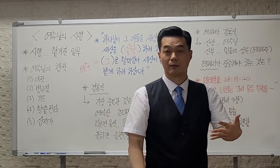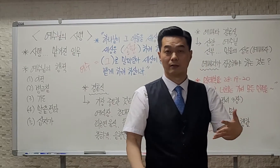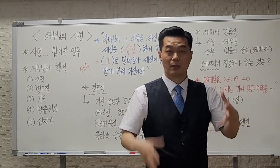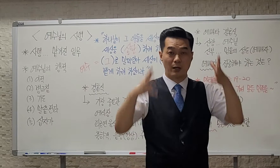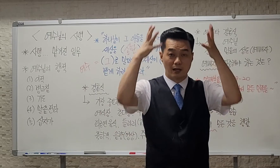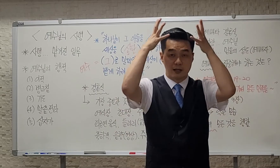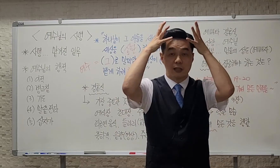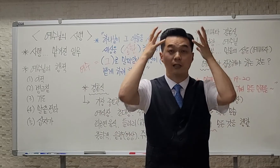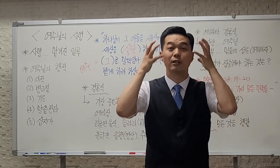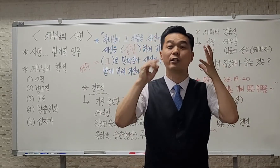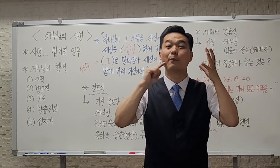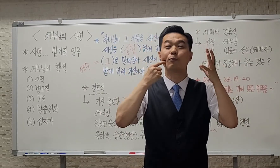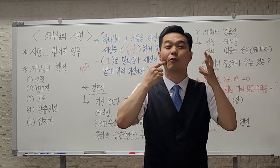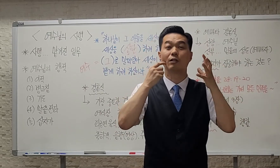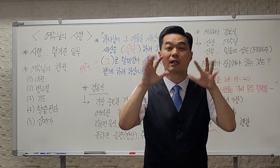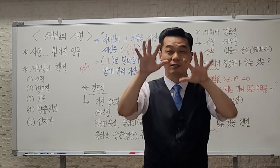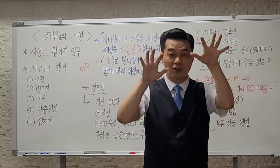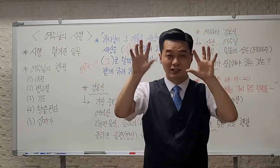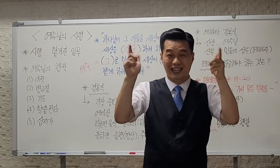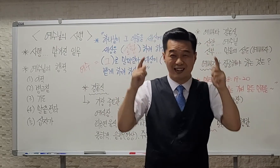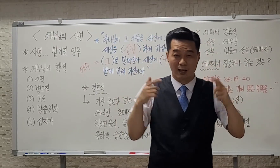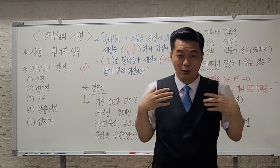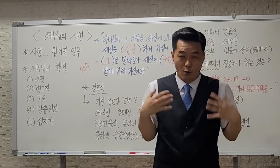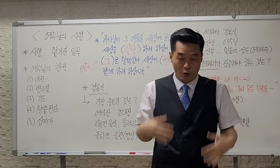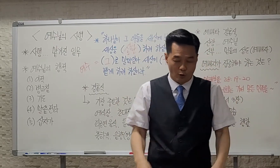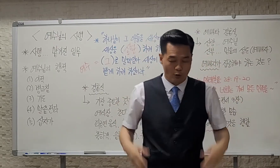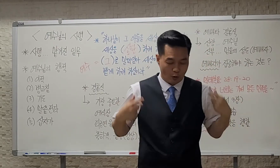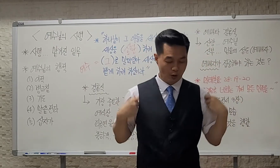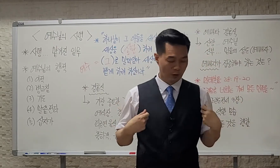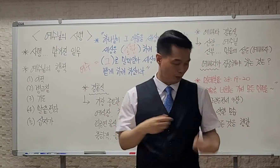그 다음에 이거 예쁜 거 이게 흐트러지지 않았나? 이거